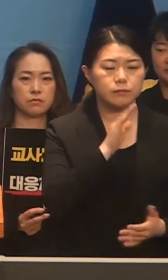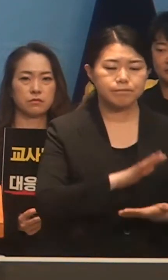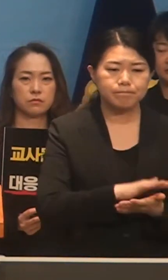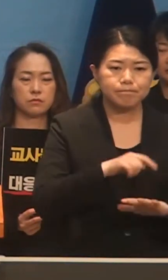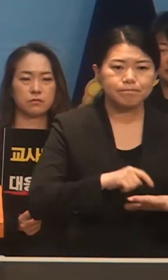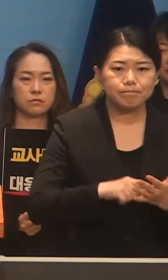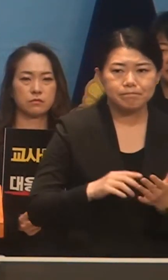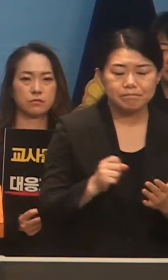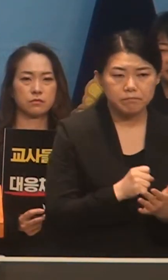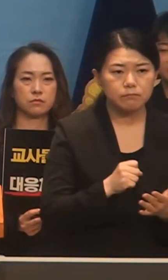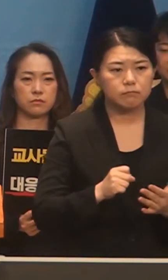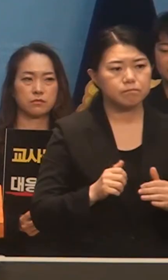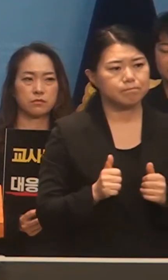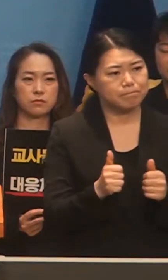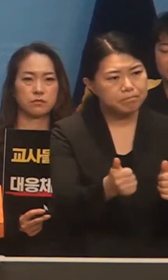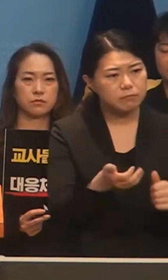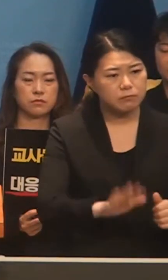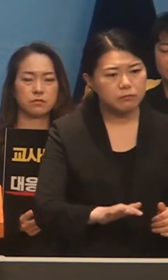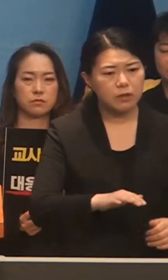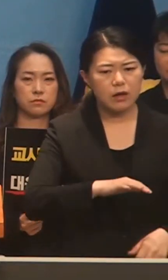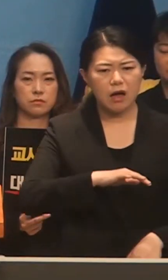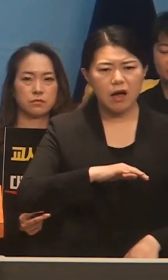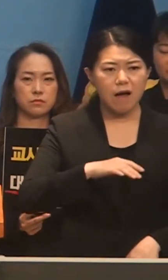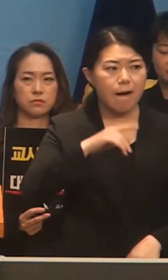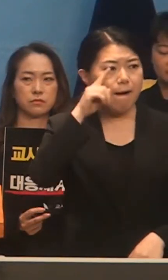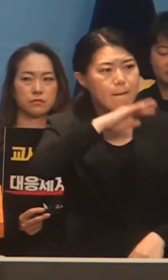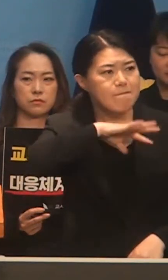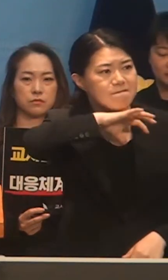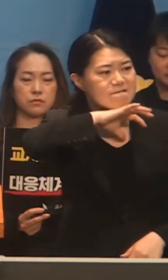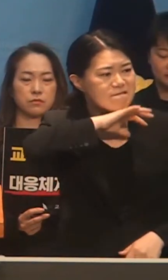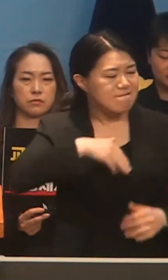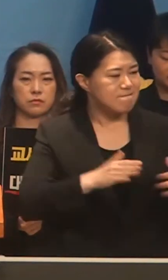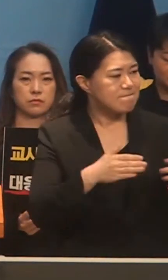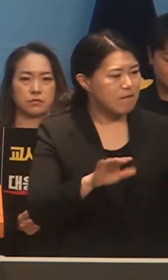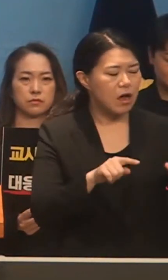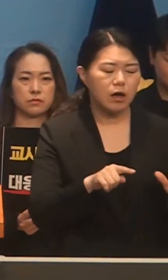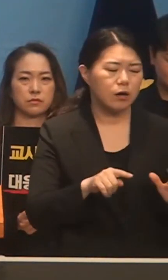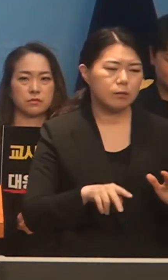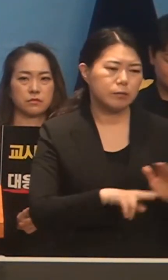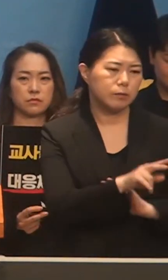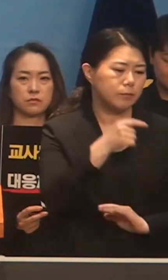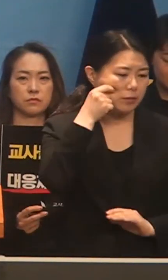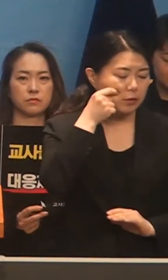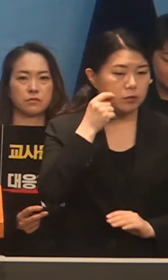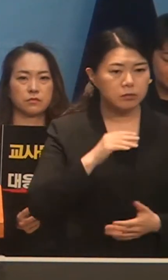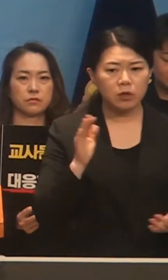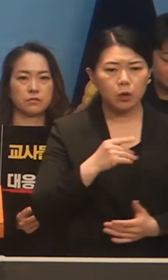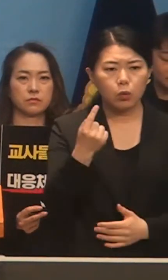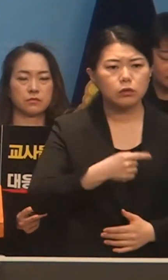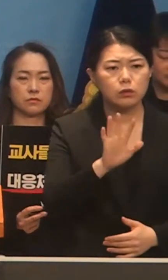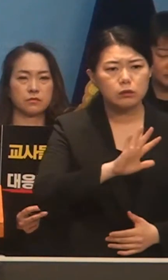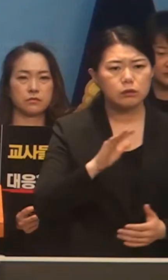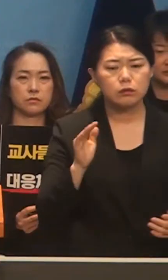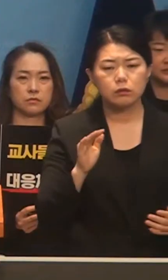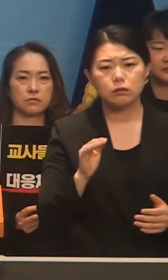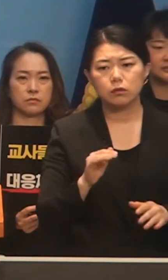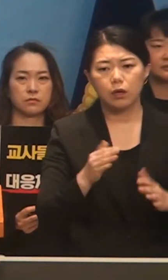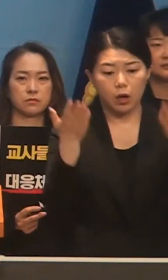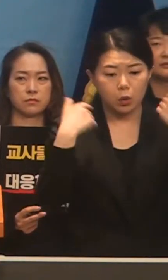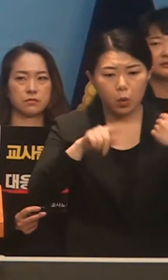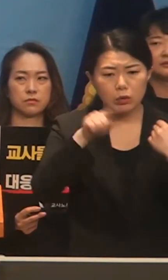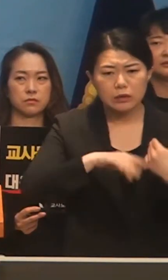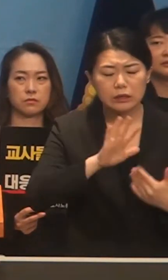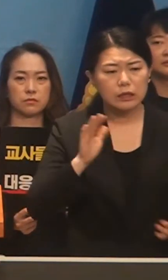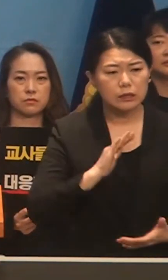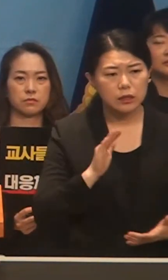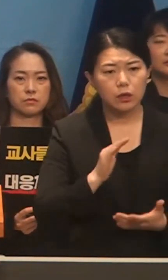열정적인 사람도 악성 민원을 피할 길은 없었습니다. 학교에 나오지 않는 아이들 어떻게든 학교를